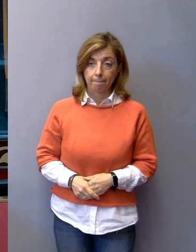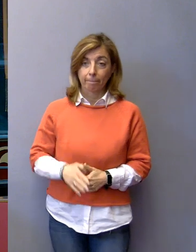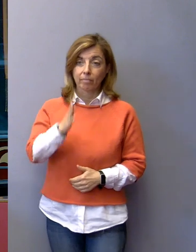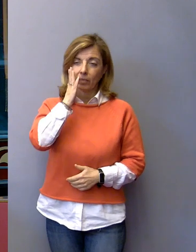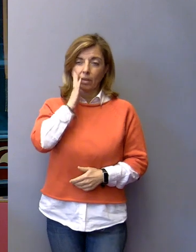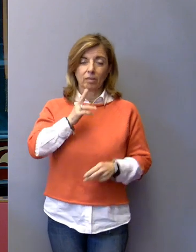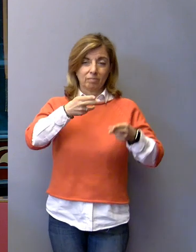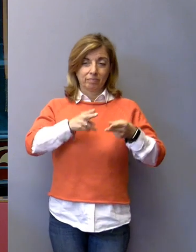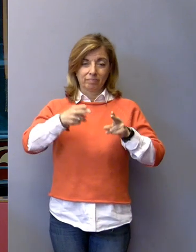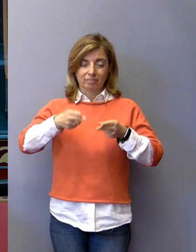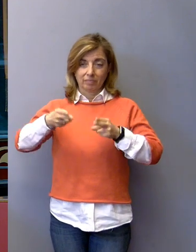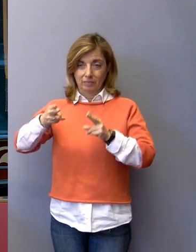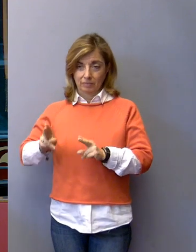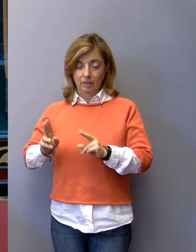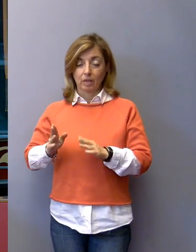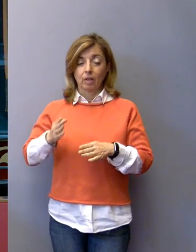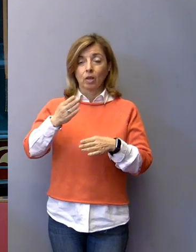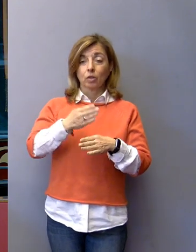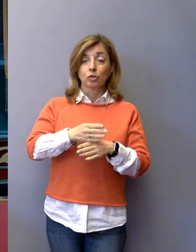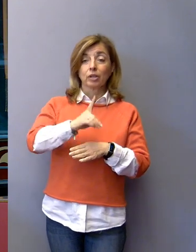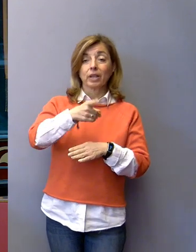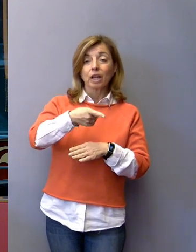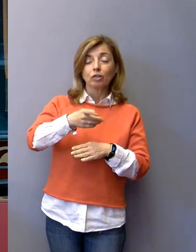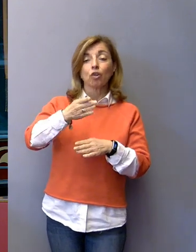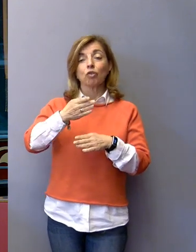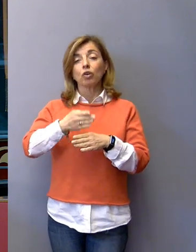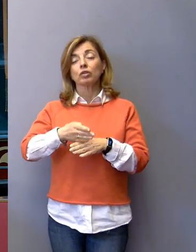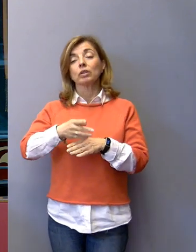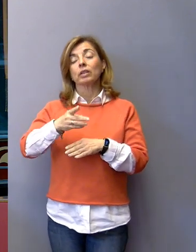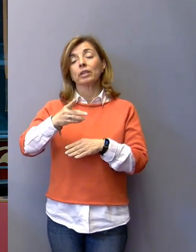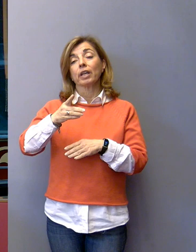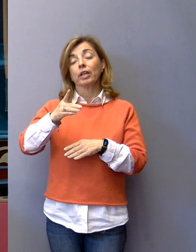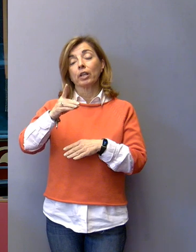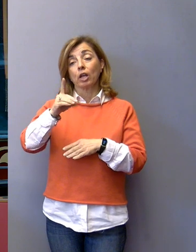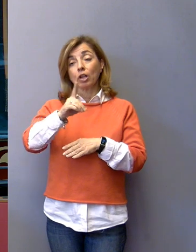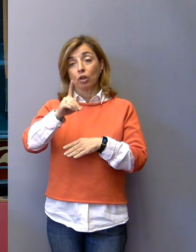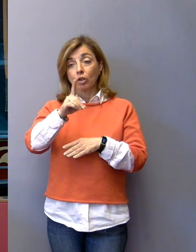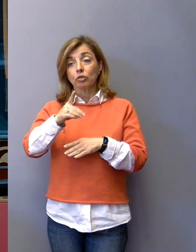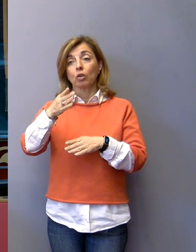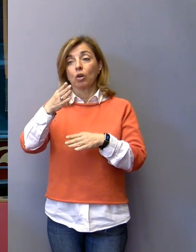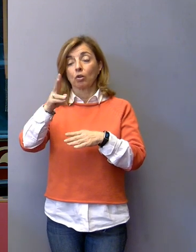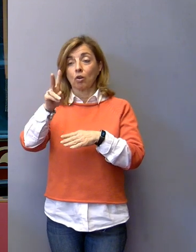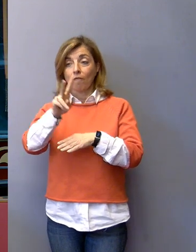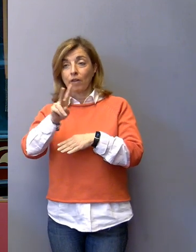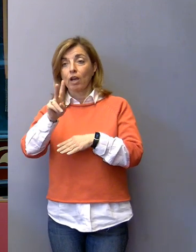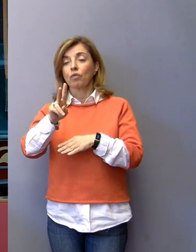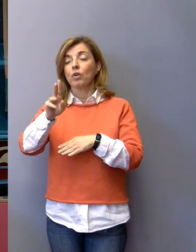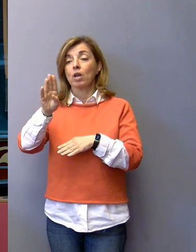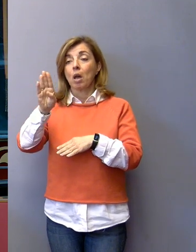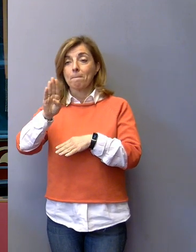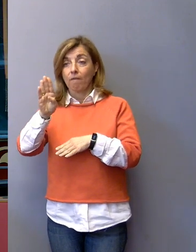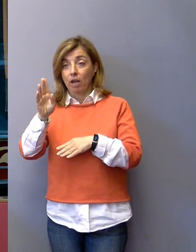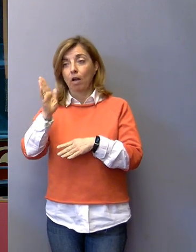consigliere Gandolfo consigliere astrologo per cortesia consigliere Veroli Bevilacqua riprendete